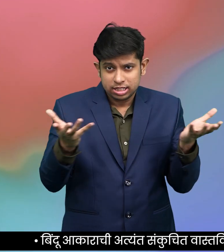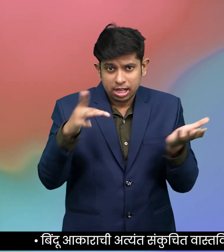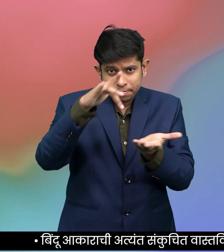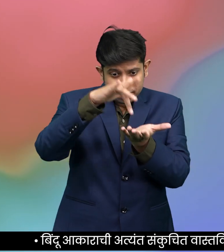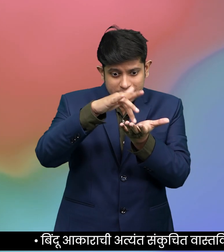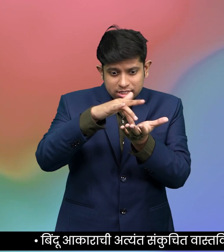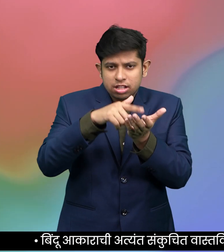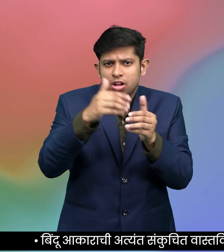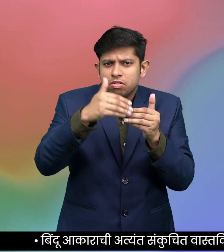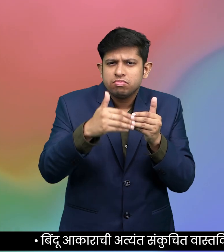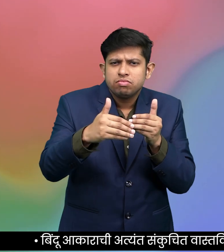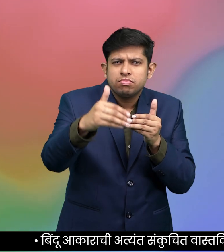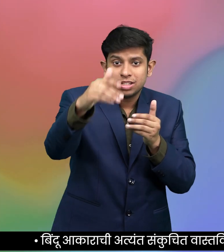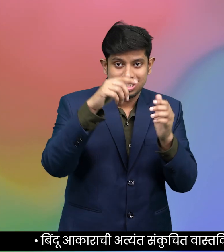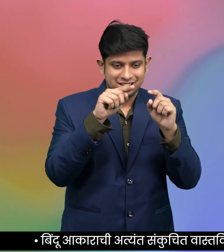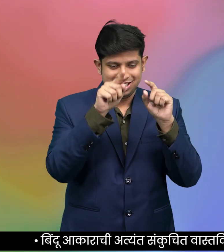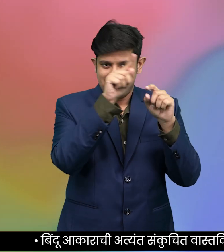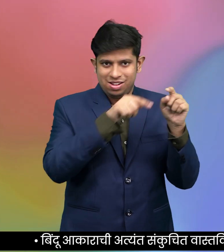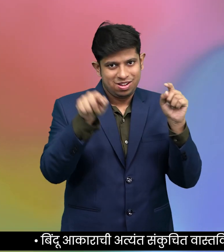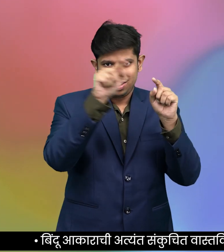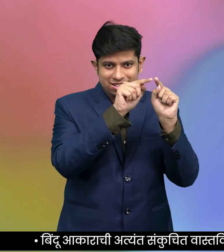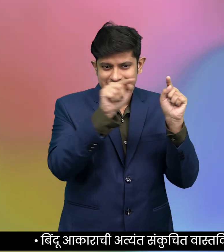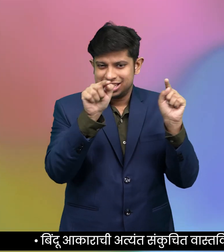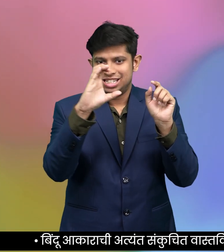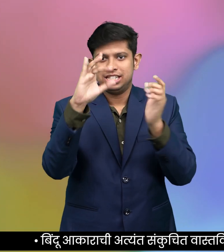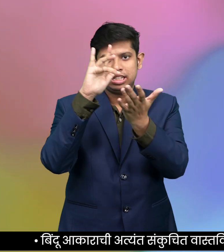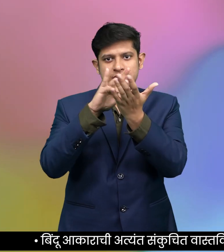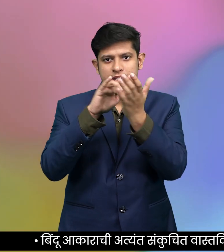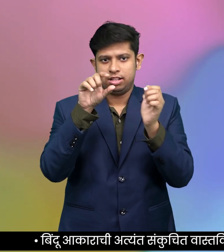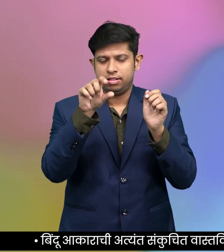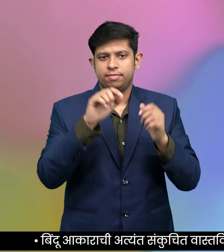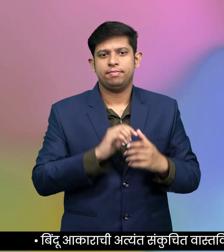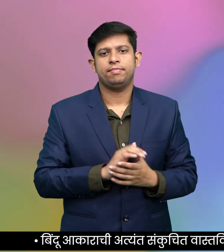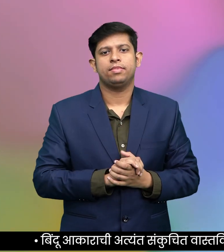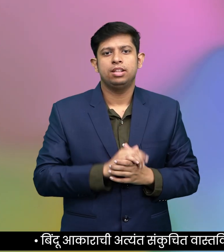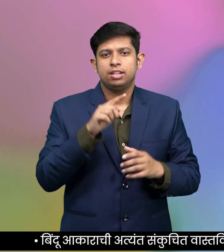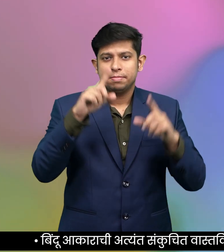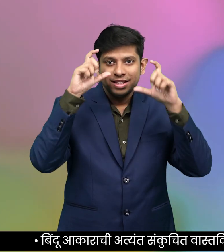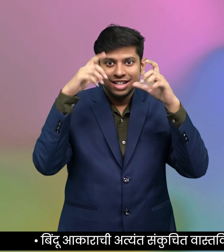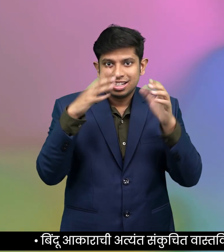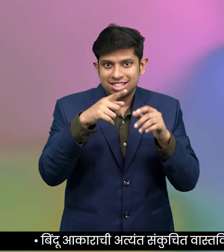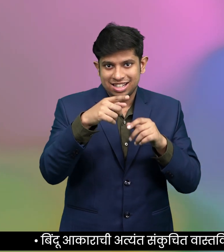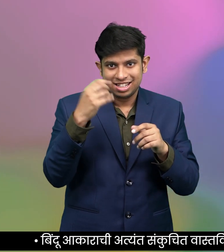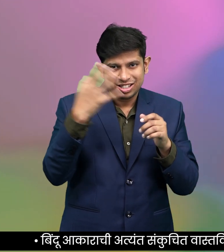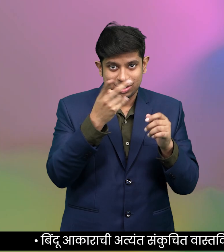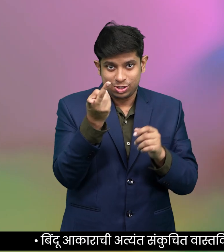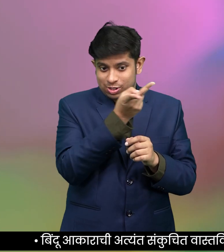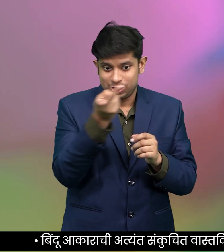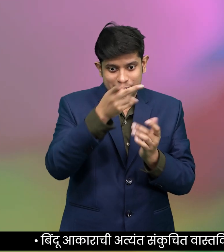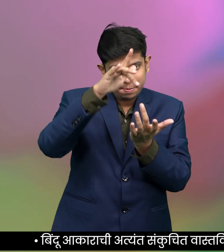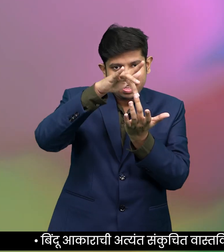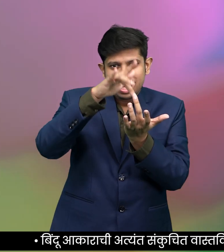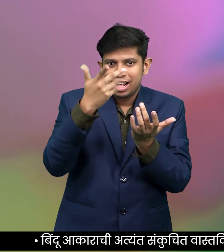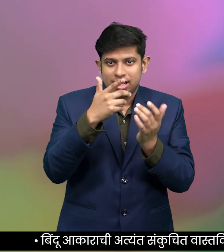बिंदू When the आकाराची, object is positioned अत्यंत संकुचित, beyond the center वास्तविक of आणि उलटी, curvature, वस्तूची स्थिती the वक्रतेच्या image बिंदू is पलीकडे,